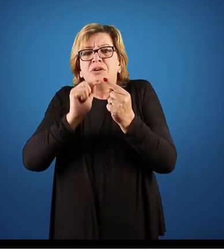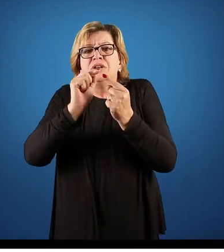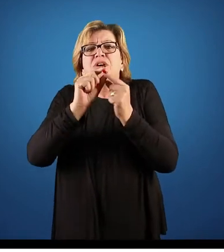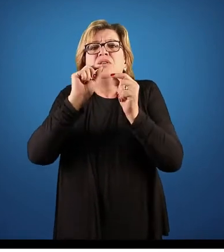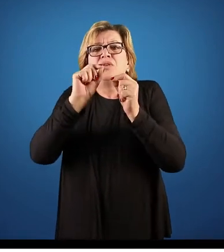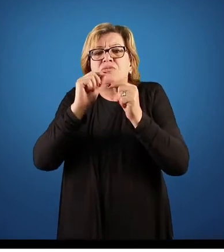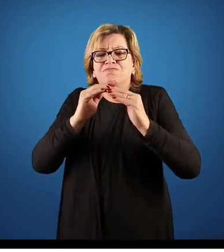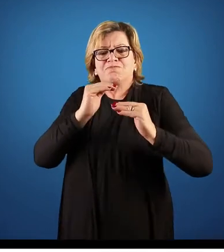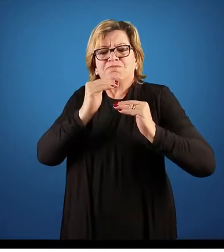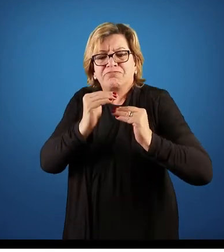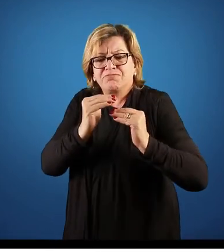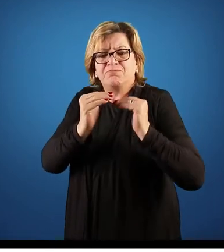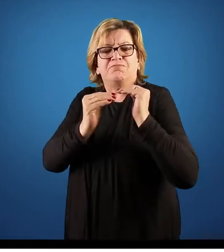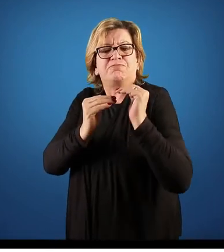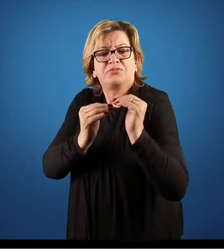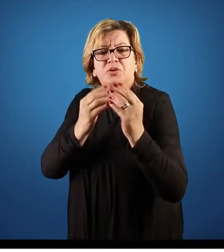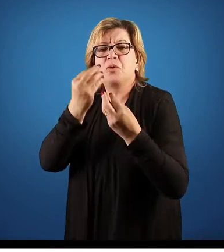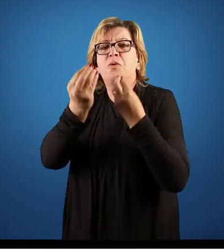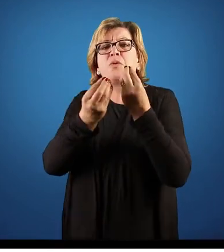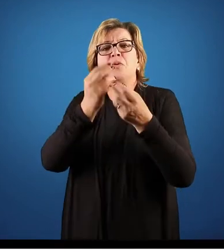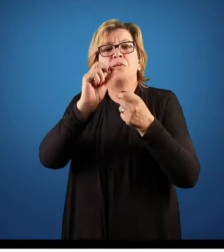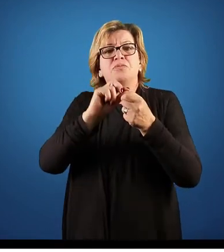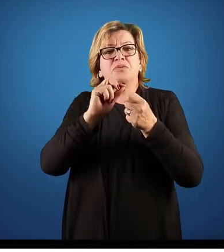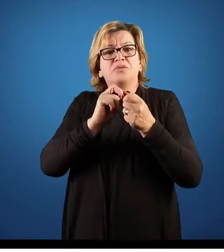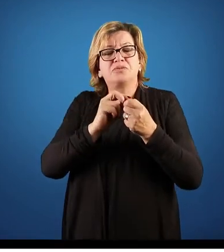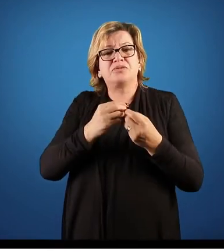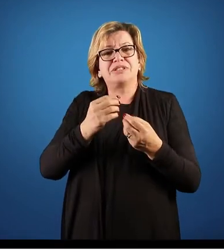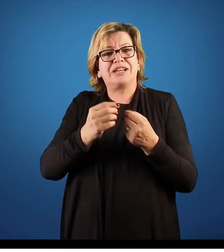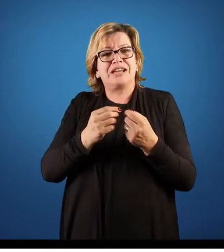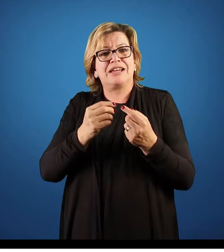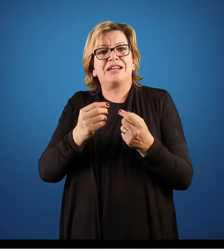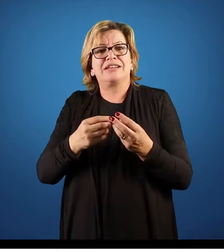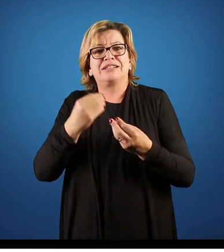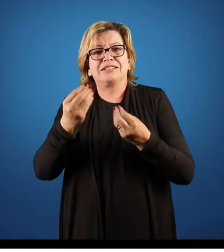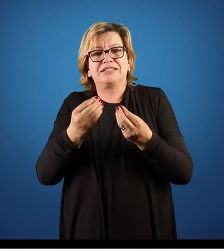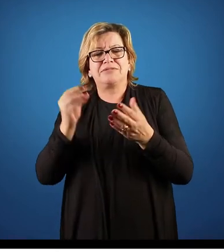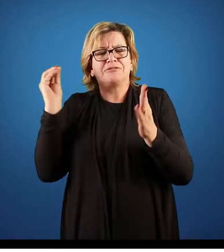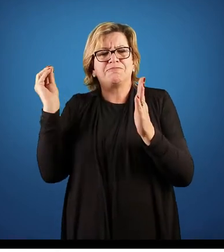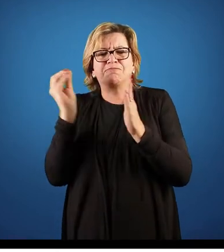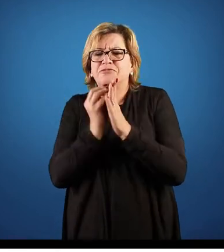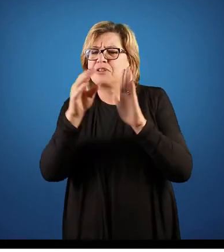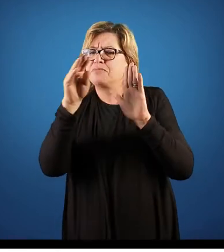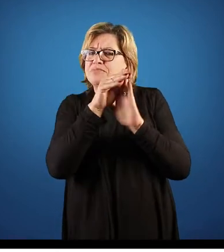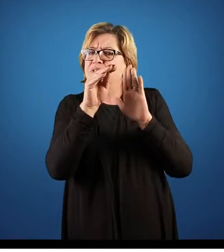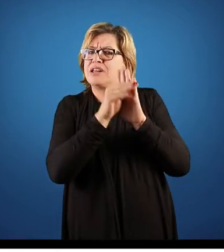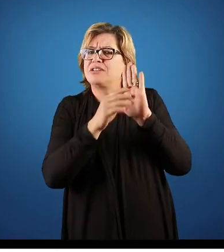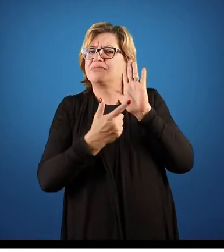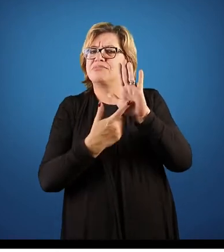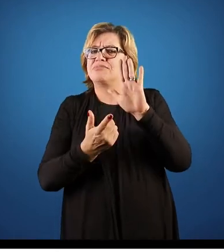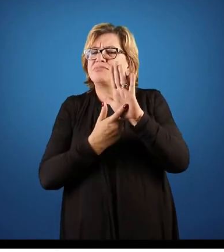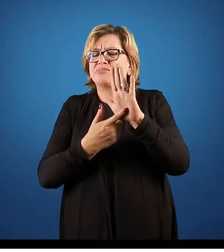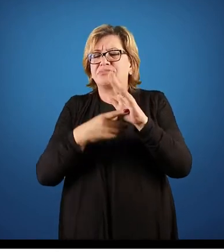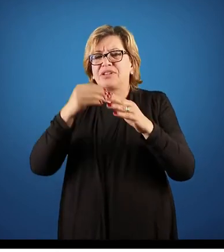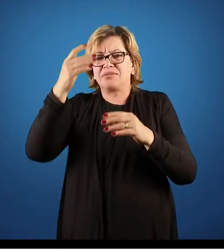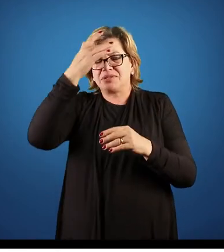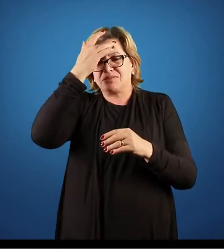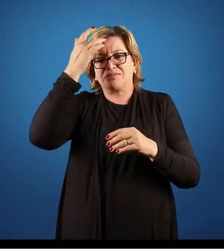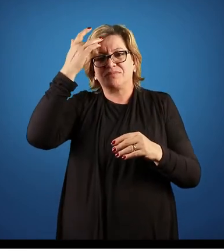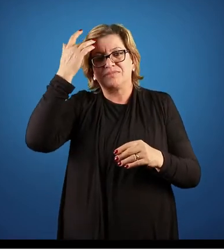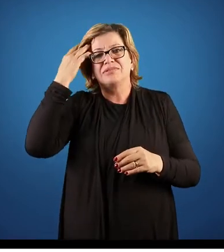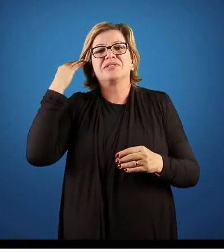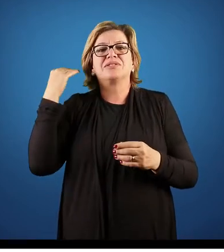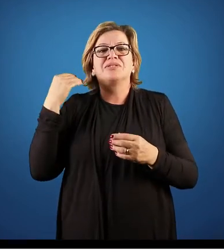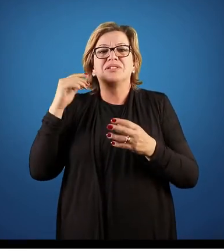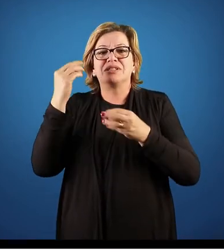anos desses 10 anos está a tirar ele em meses né e colocar é para todas as pessoas dentro da organização nesse